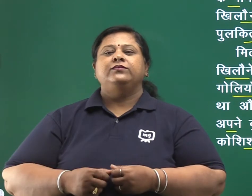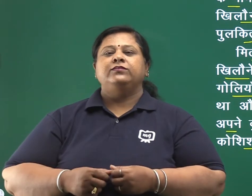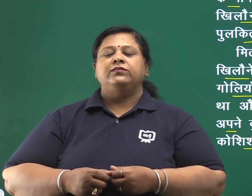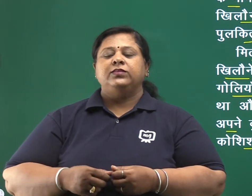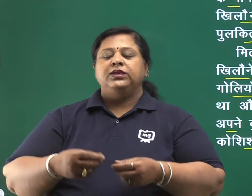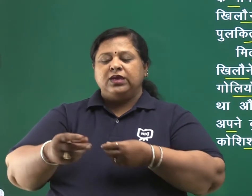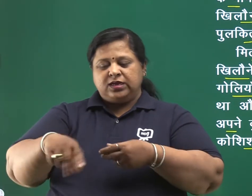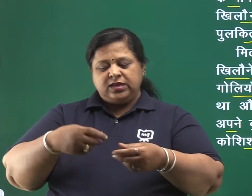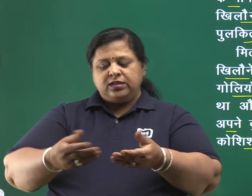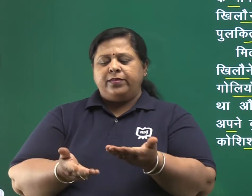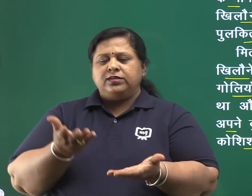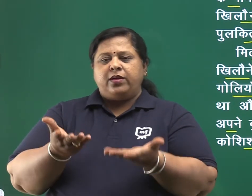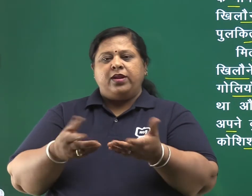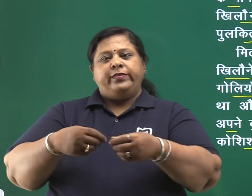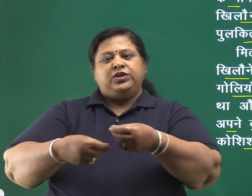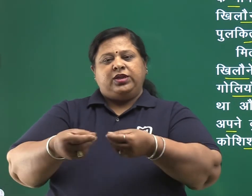या सामान बेचने